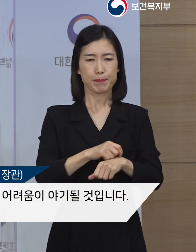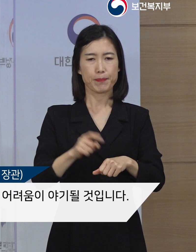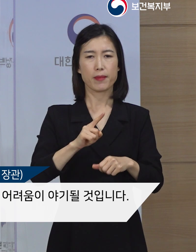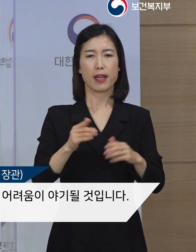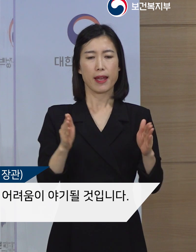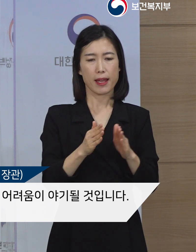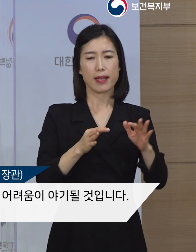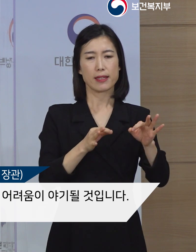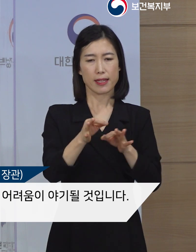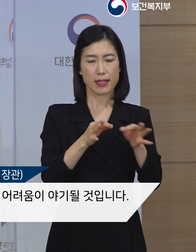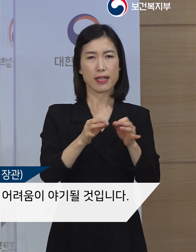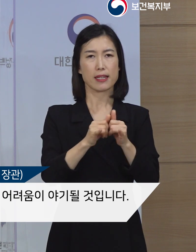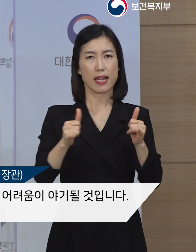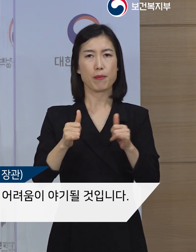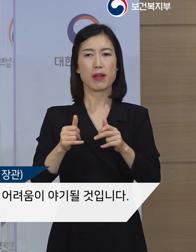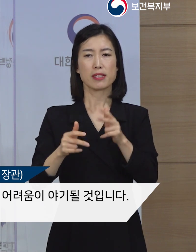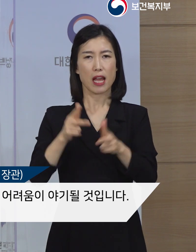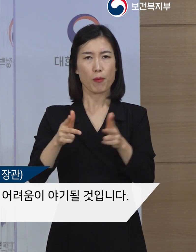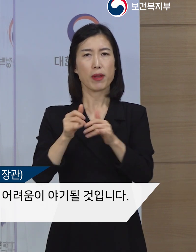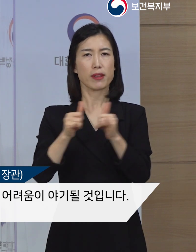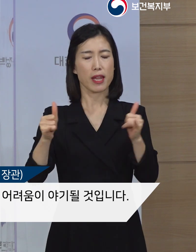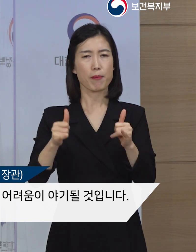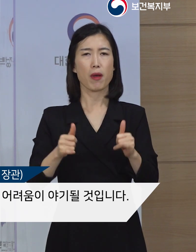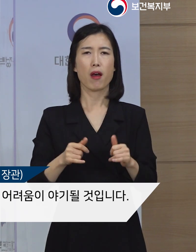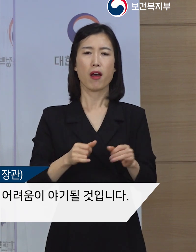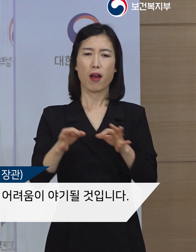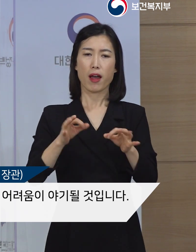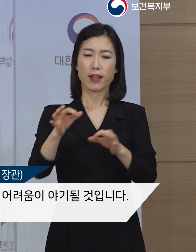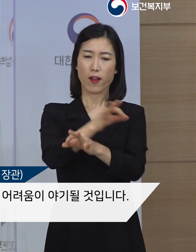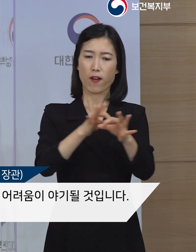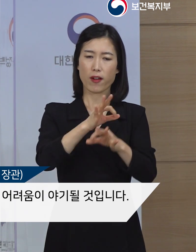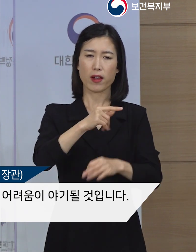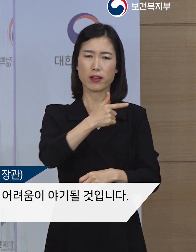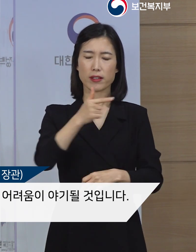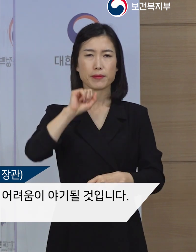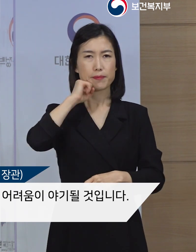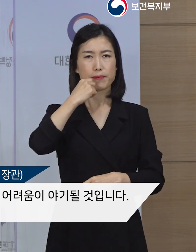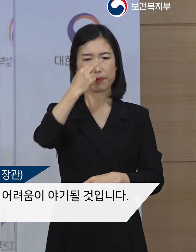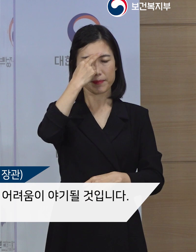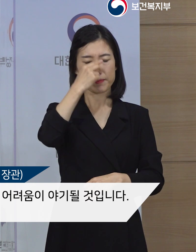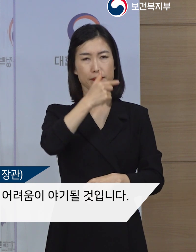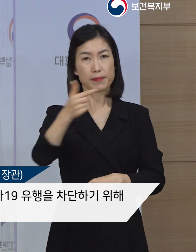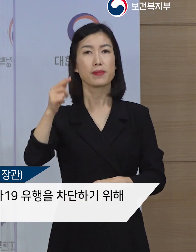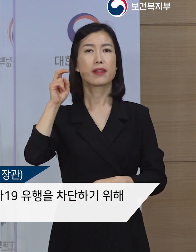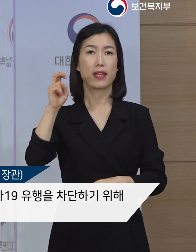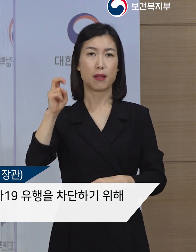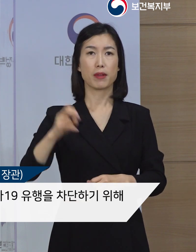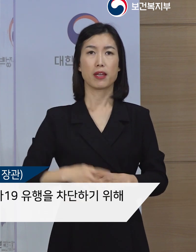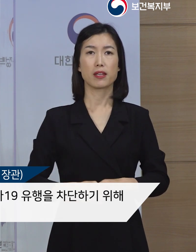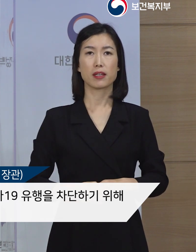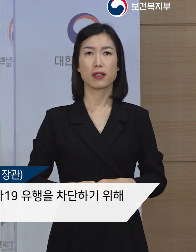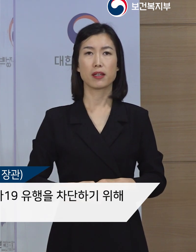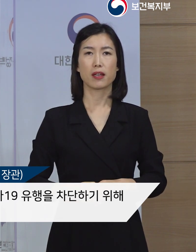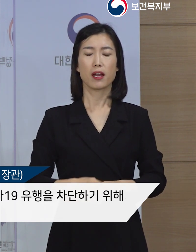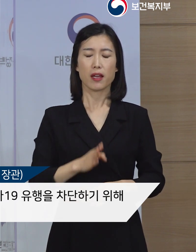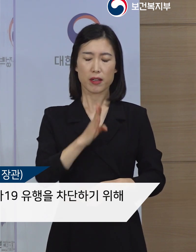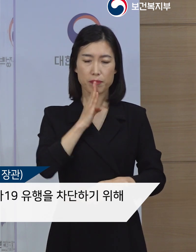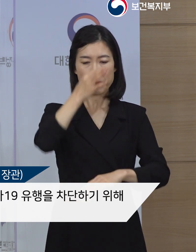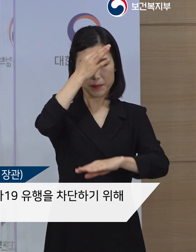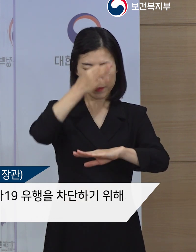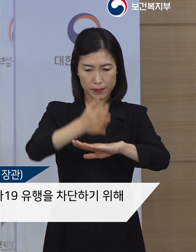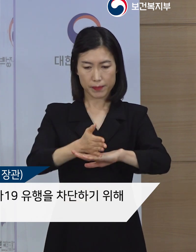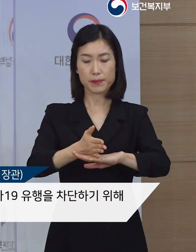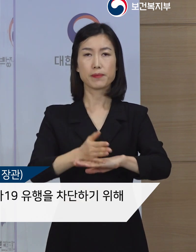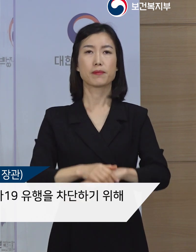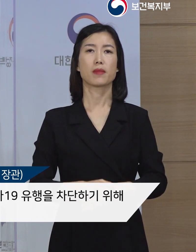소상공인과 자영업자 등 서민 경제에 큰 어려움이 야기될 것입니다. 진심으로